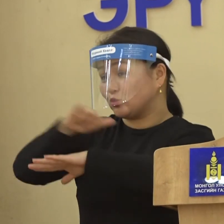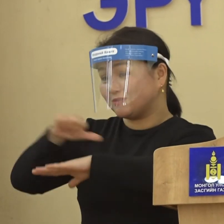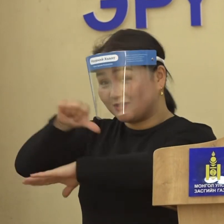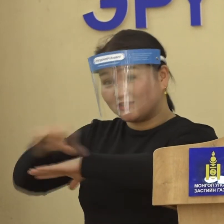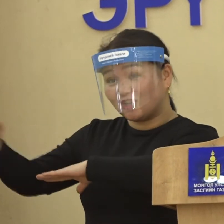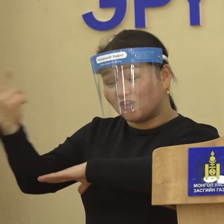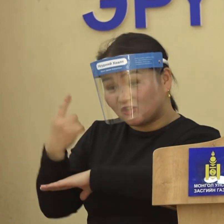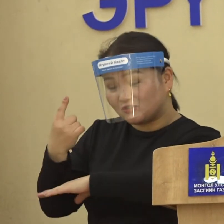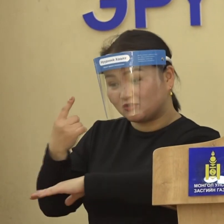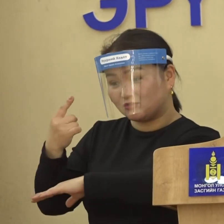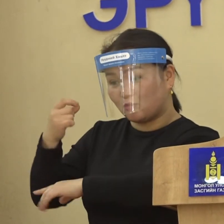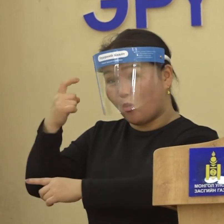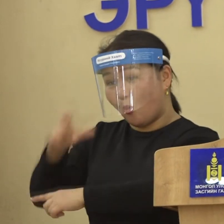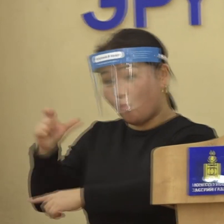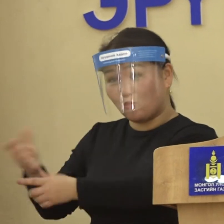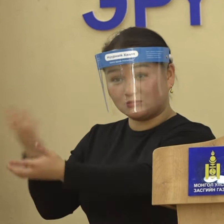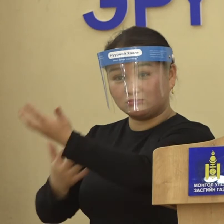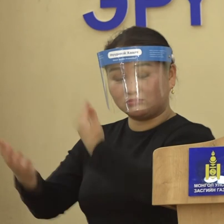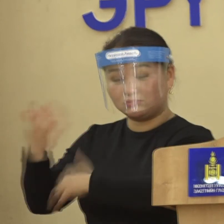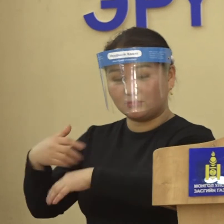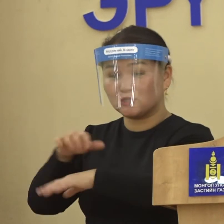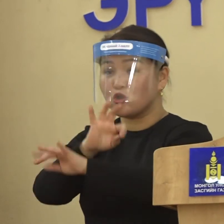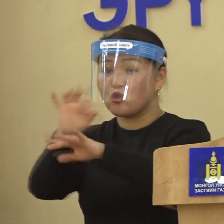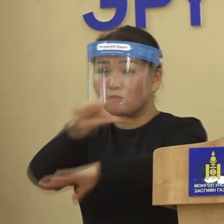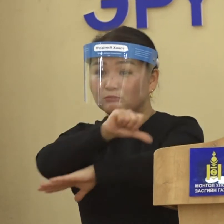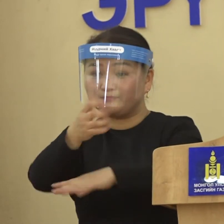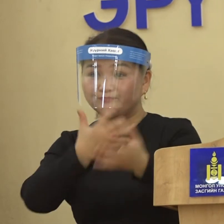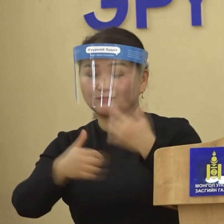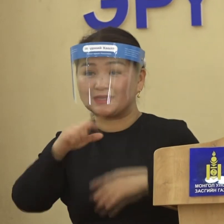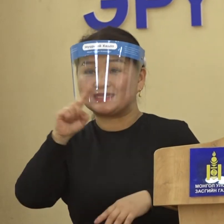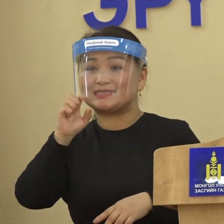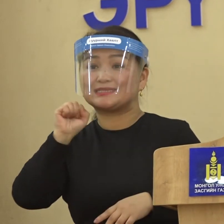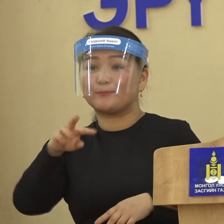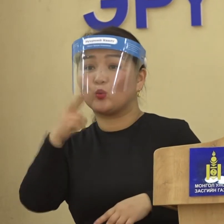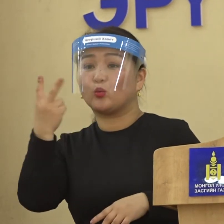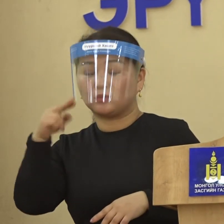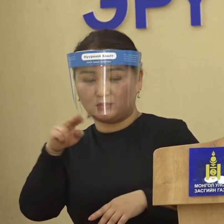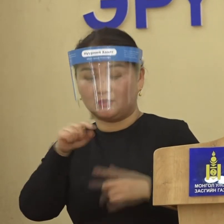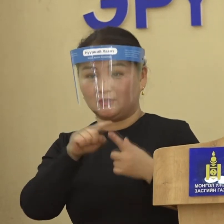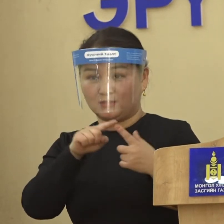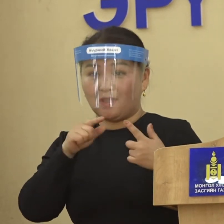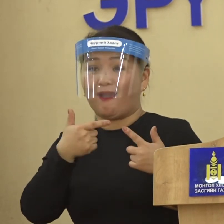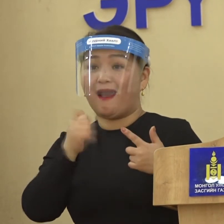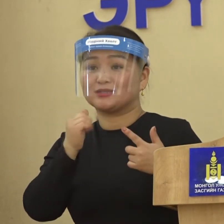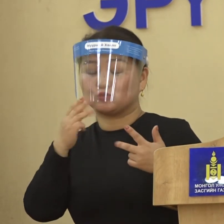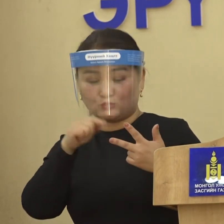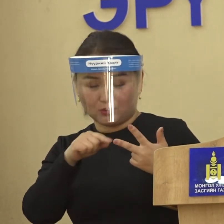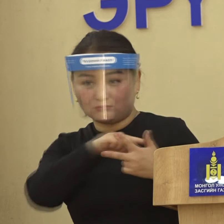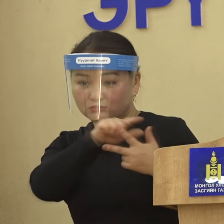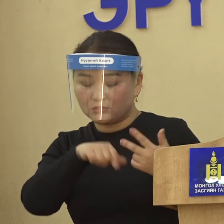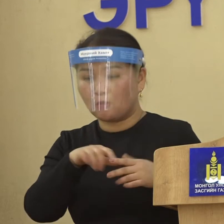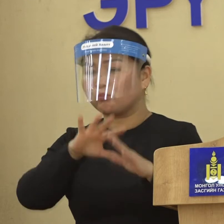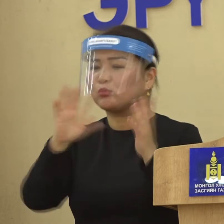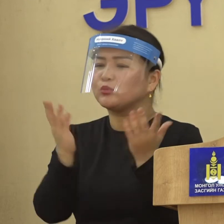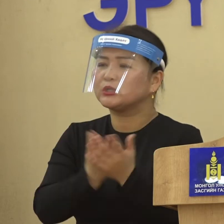орж ирж байгаа зорчигчд, бусад хилийн боомтууд, замын үүд, гашин сухайт гээд олон боомтор орж ирж байгаа 3000 гаруй 4000